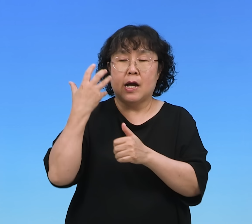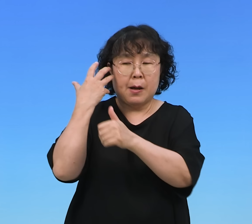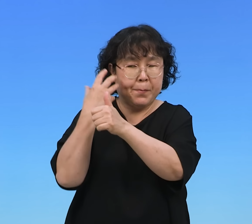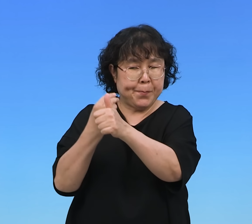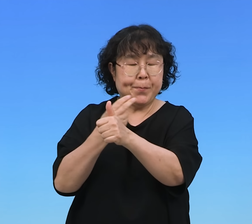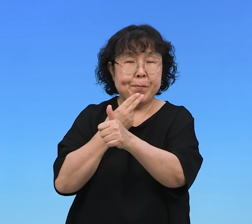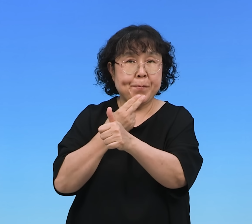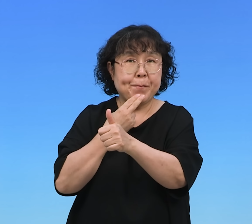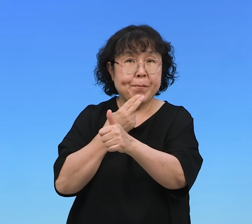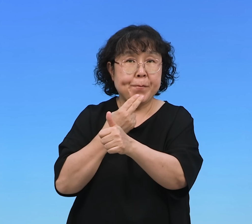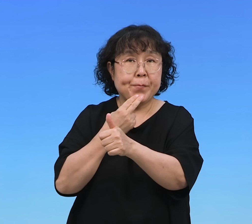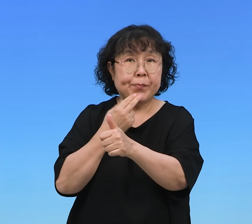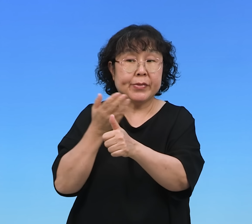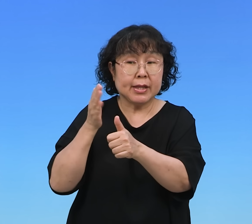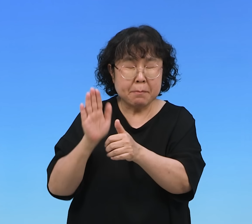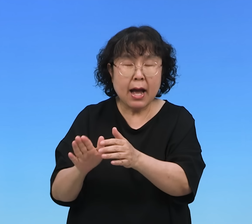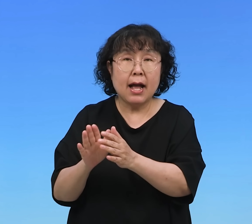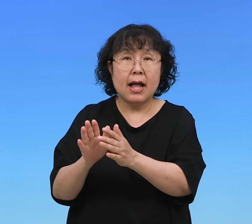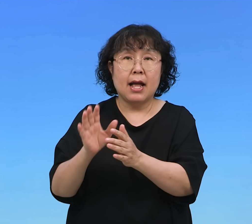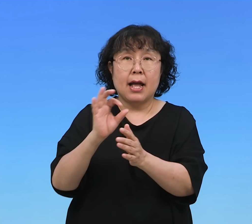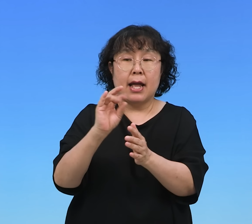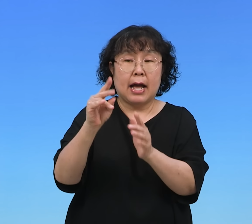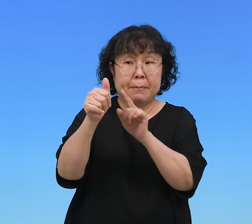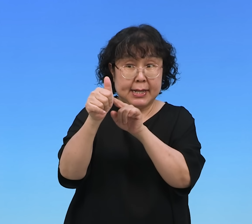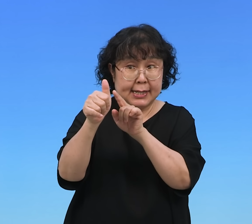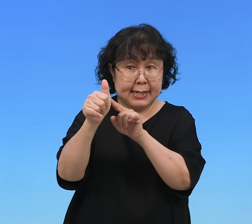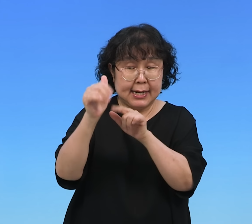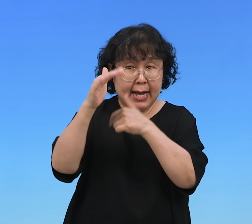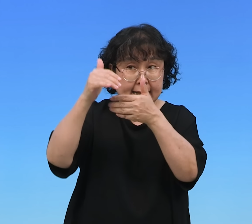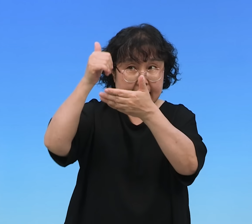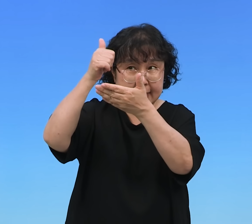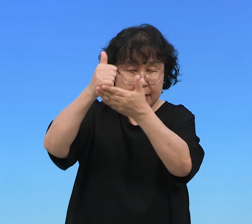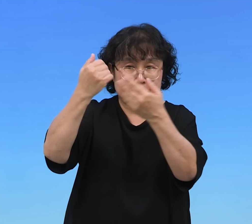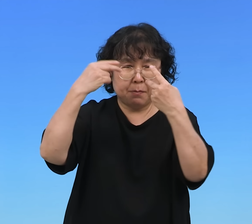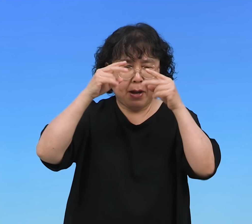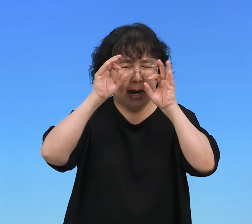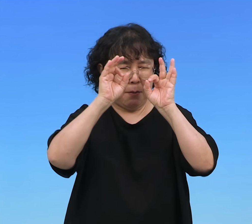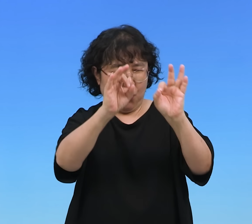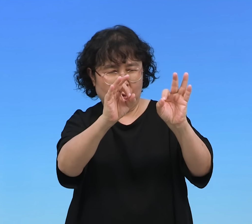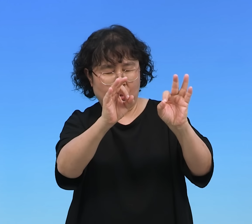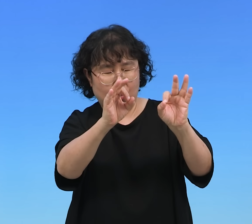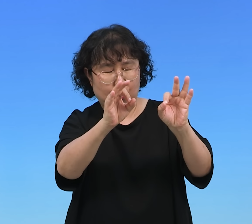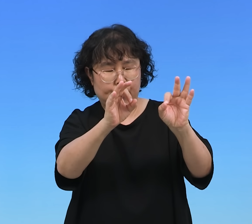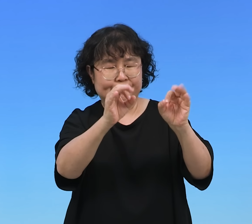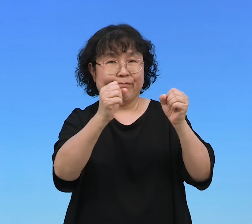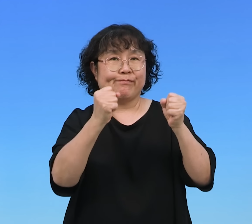없어 보이는 그 야벳을 하나님은 주목하고 계시다는 거예요.